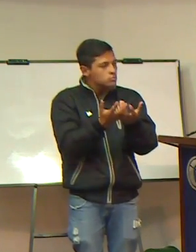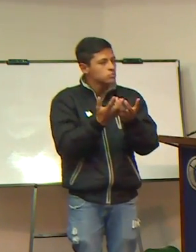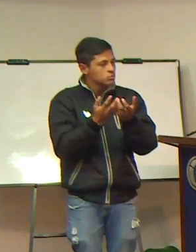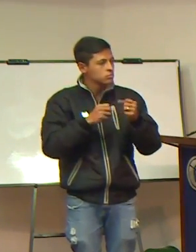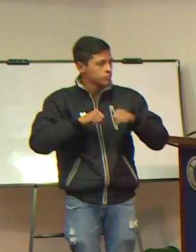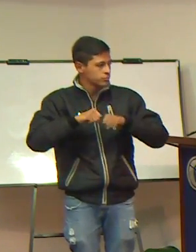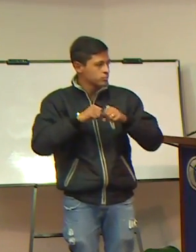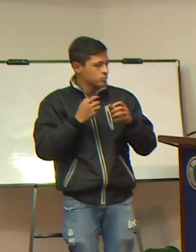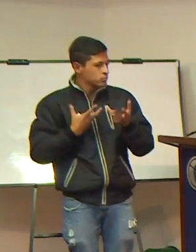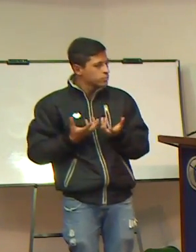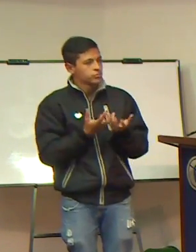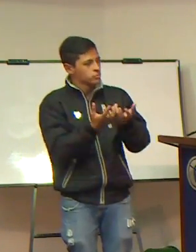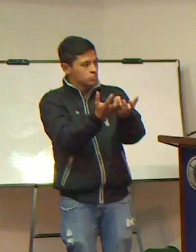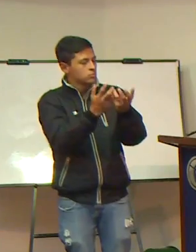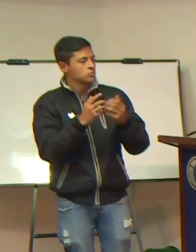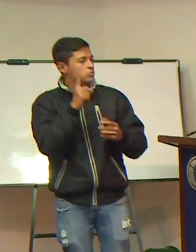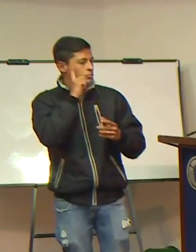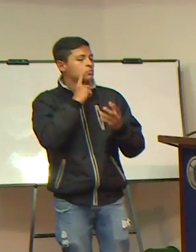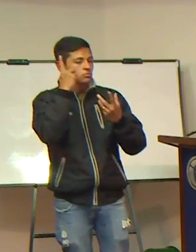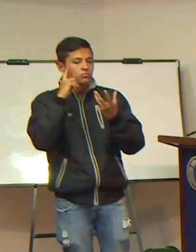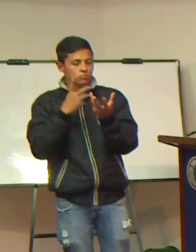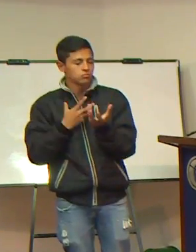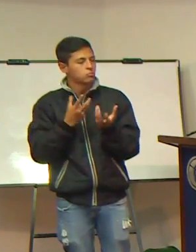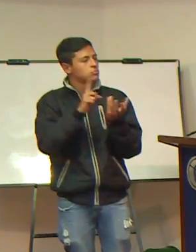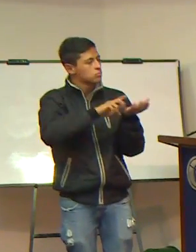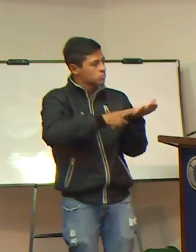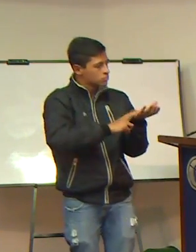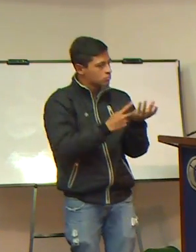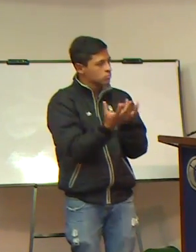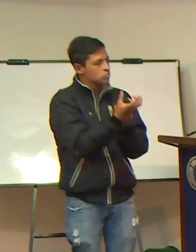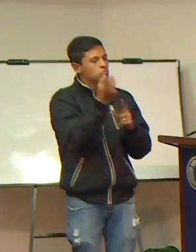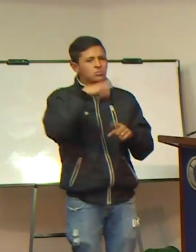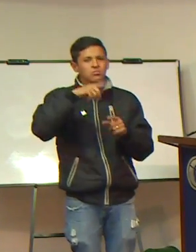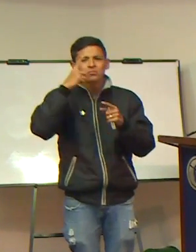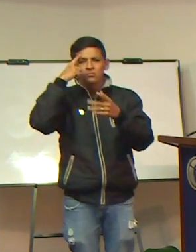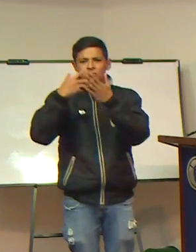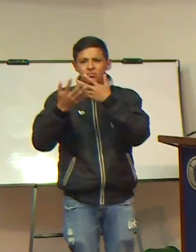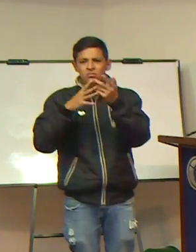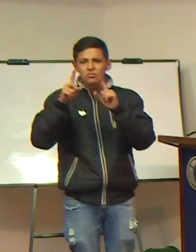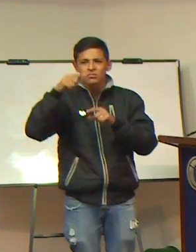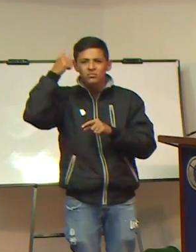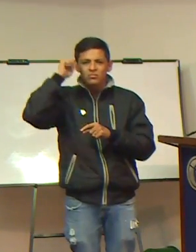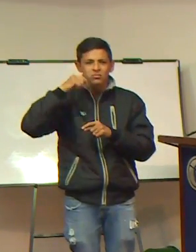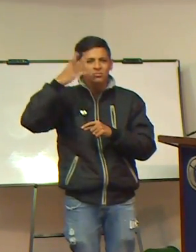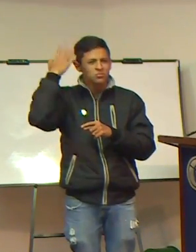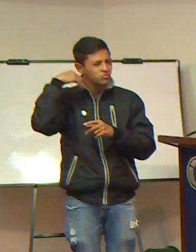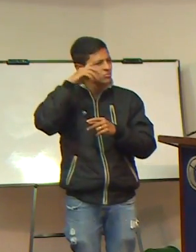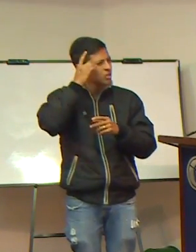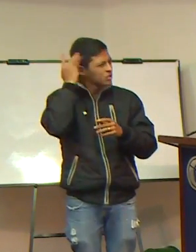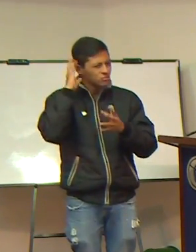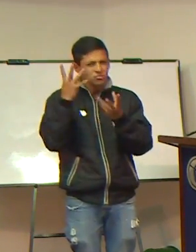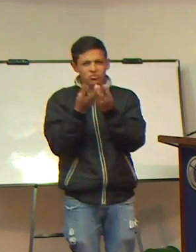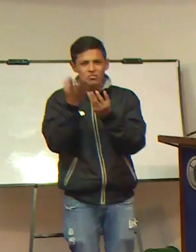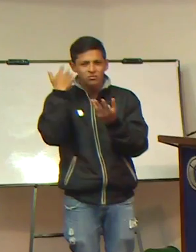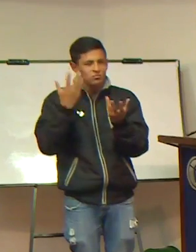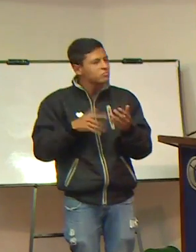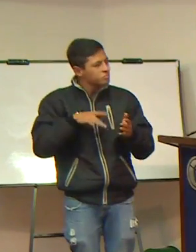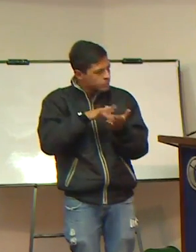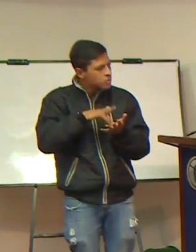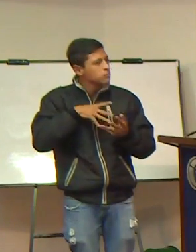asistí fue la Ley 30, la movilización. Que algunos intérpretes, algunas personas sordas,